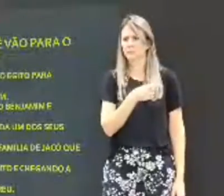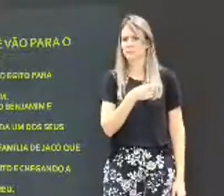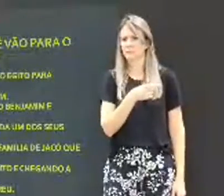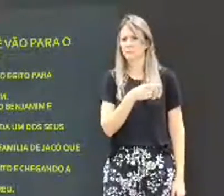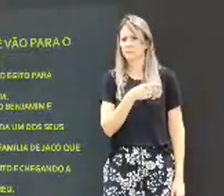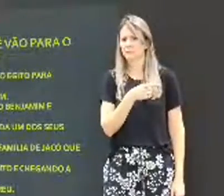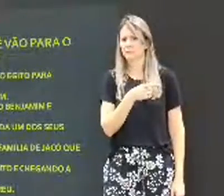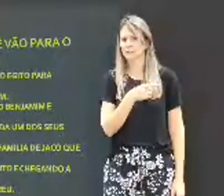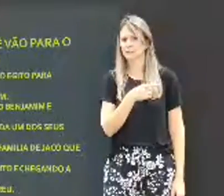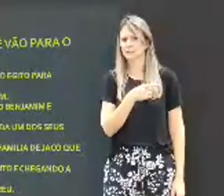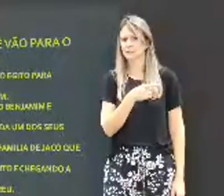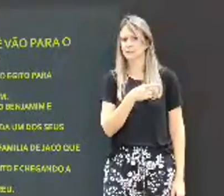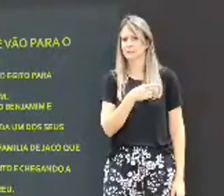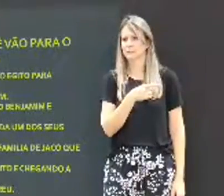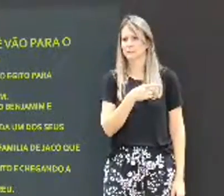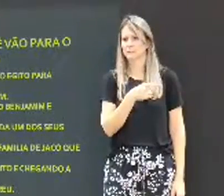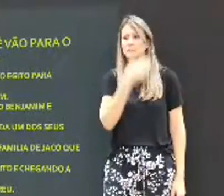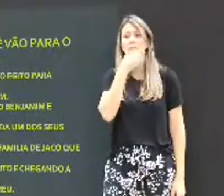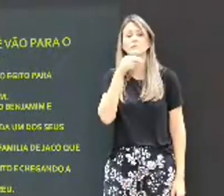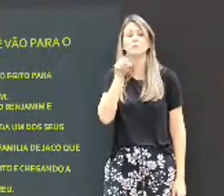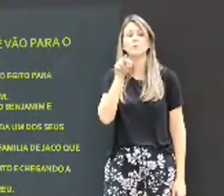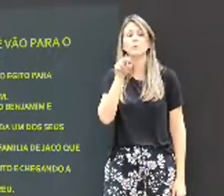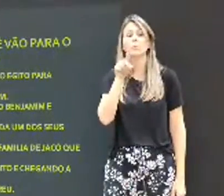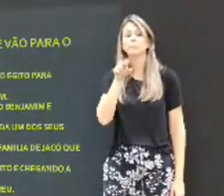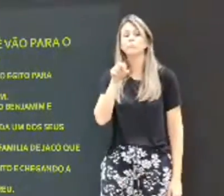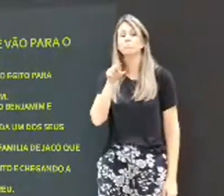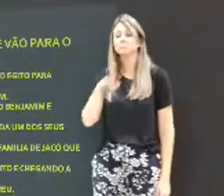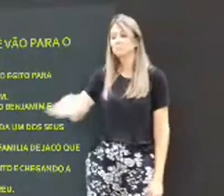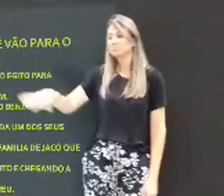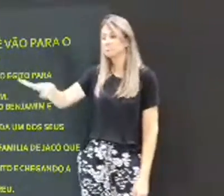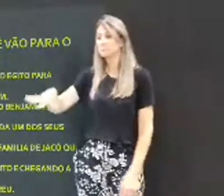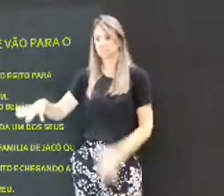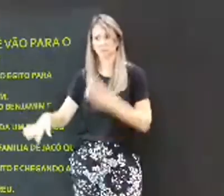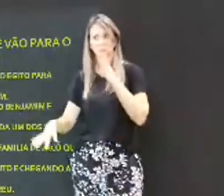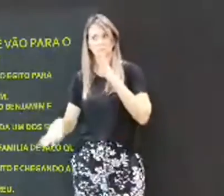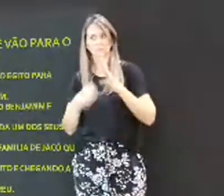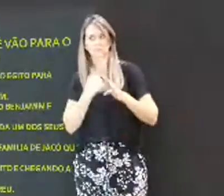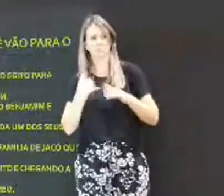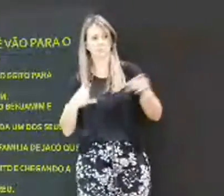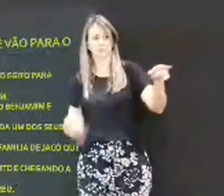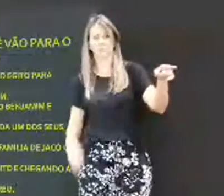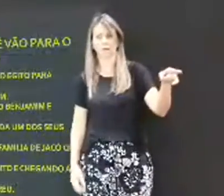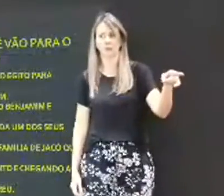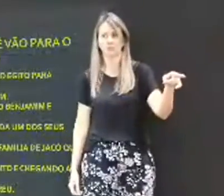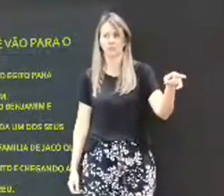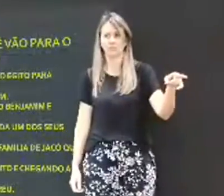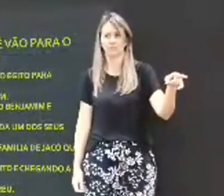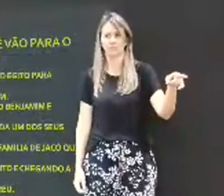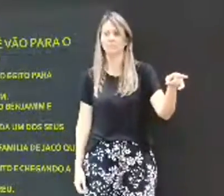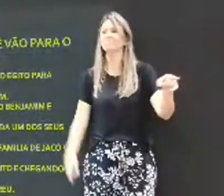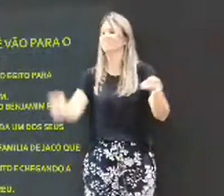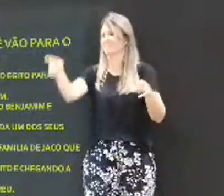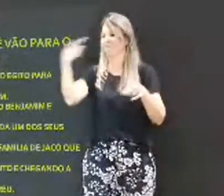Mas José não sabia que os irmãos iriam. Os irmãos também não sabiam que José era o